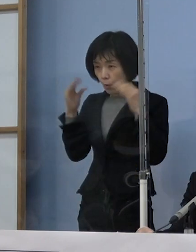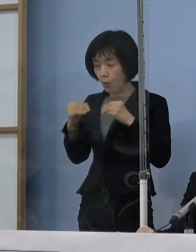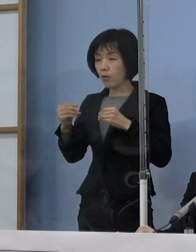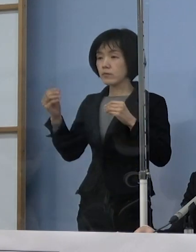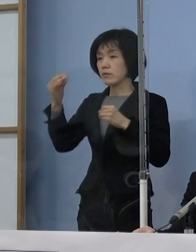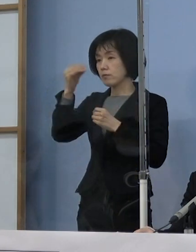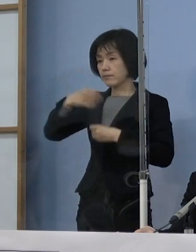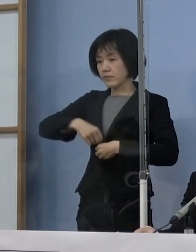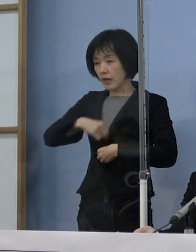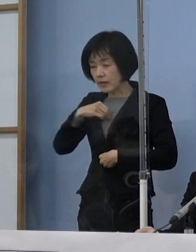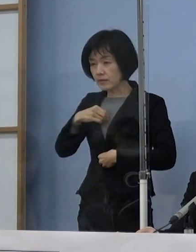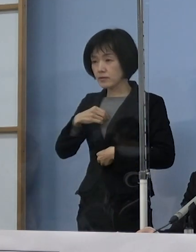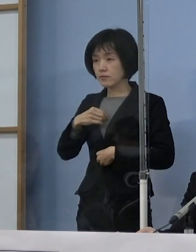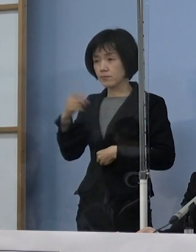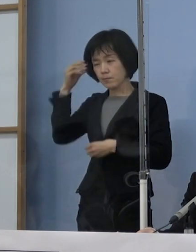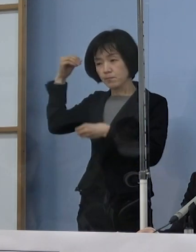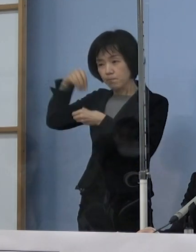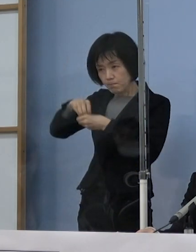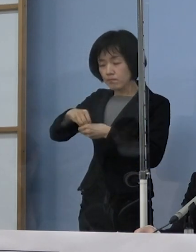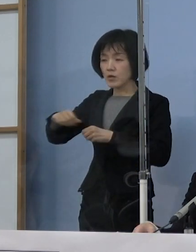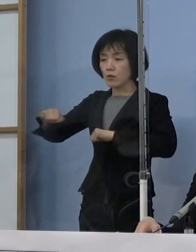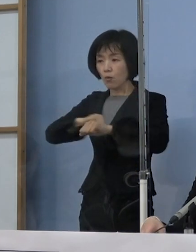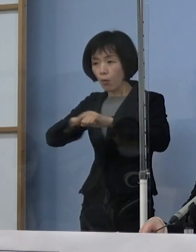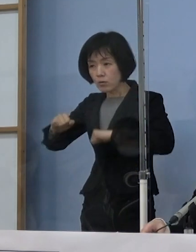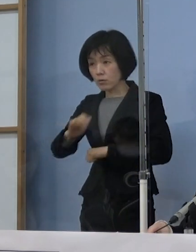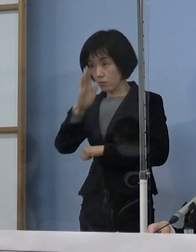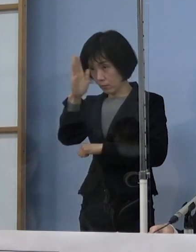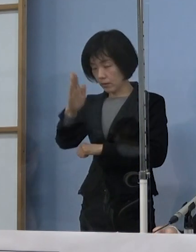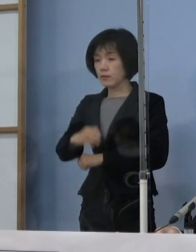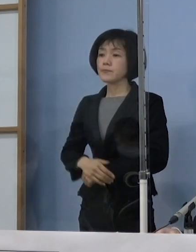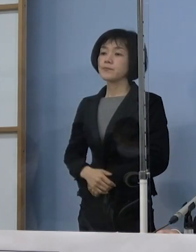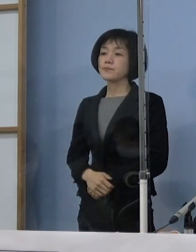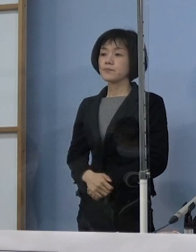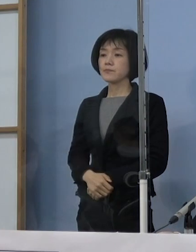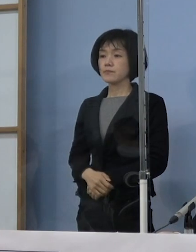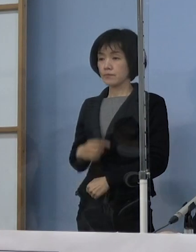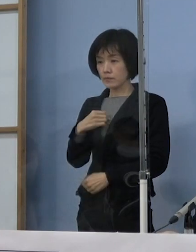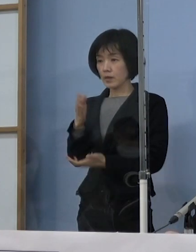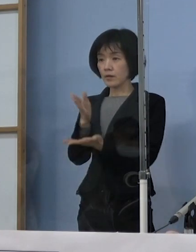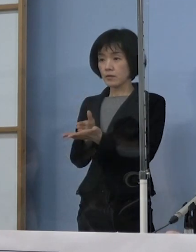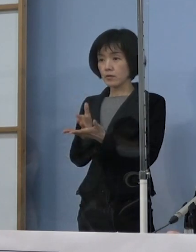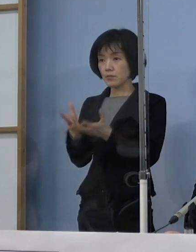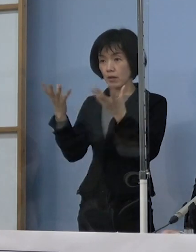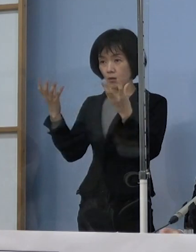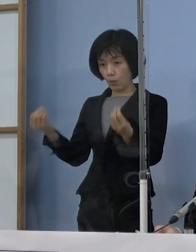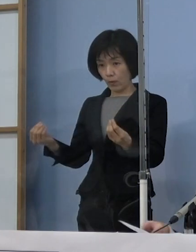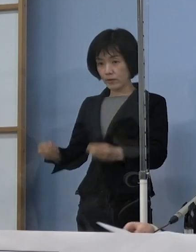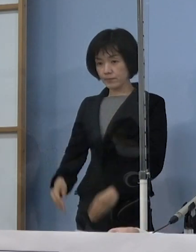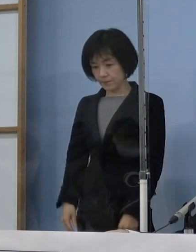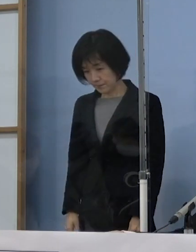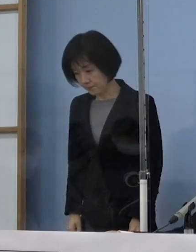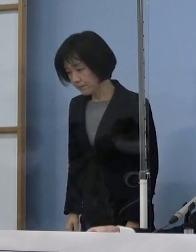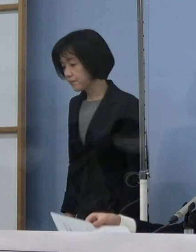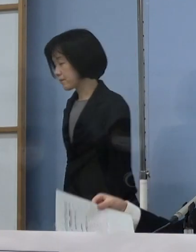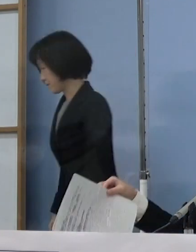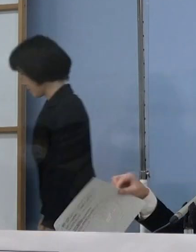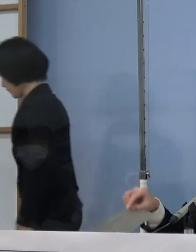をぜひお願いいたしたいと存じます。私からの報告は以上です。よろしくお願いします。